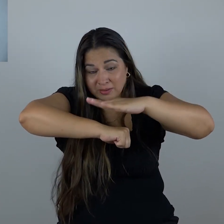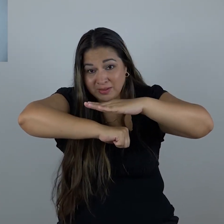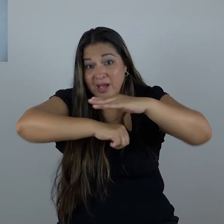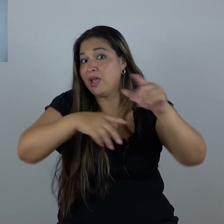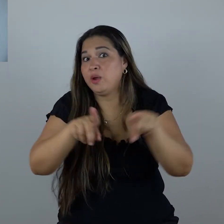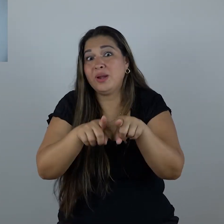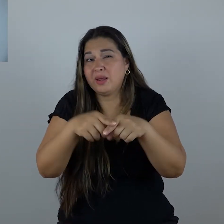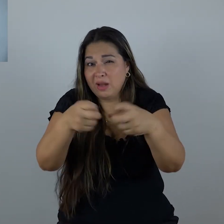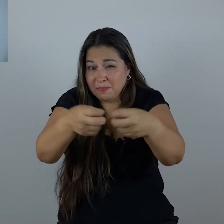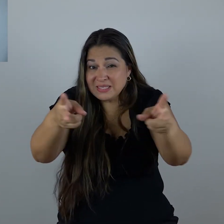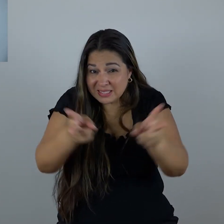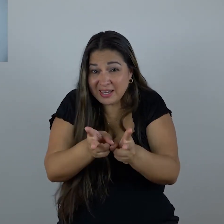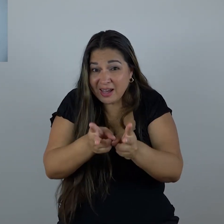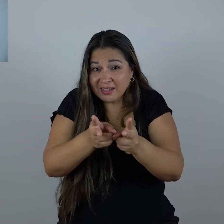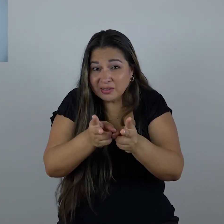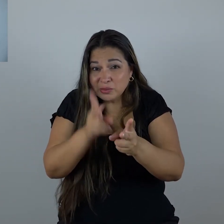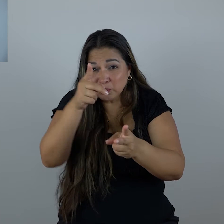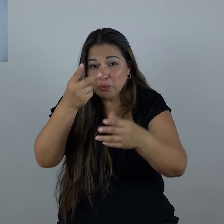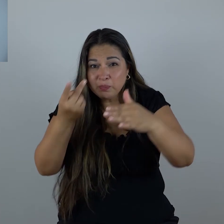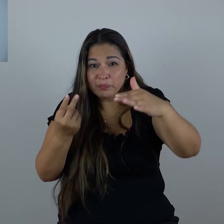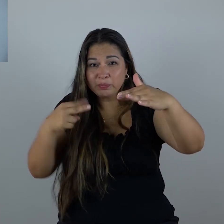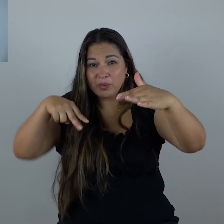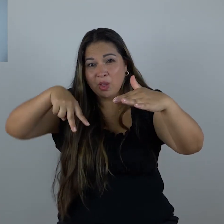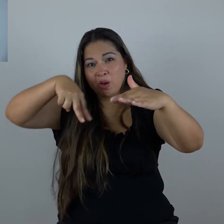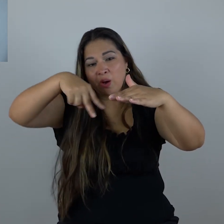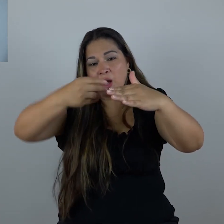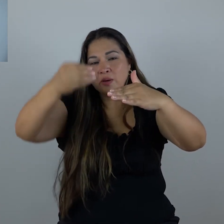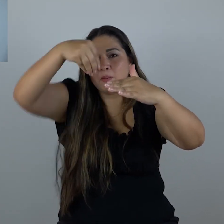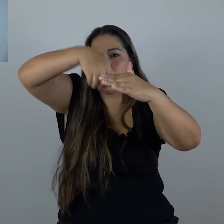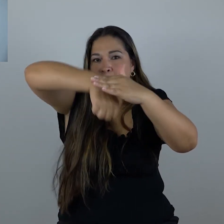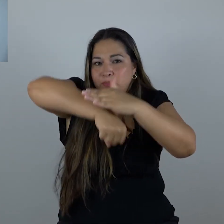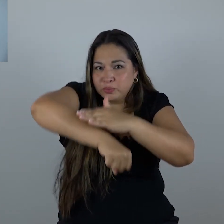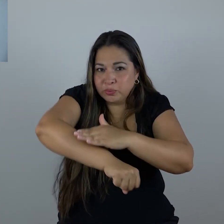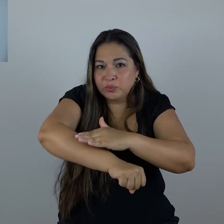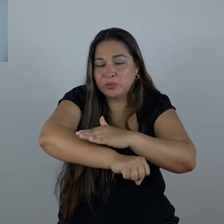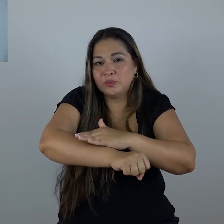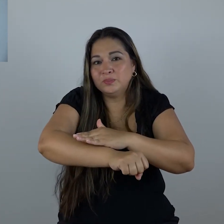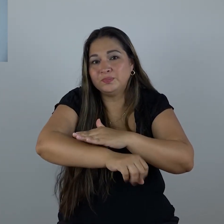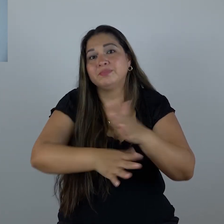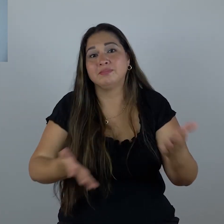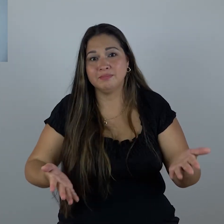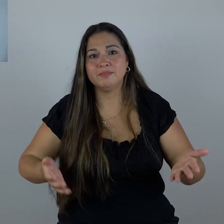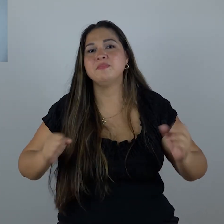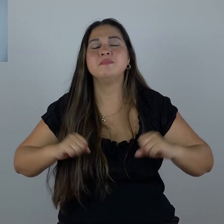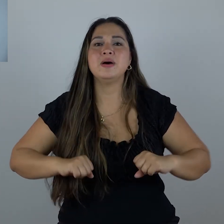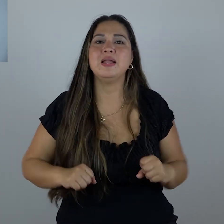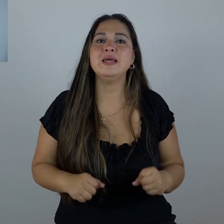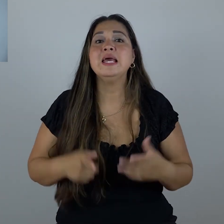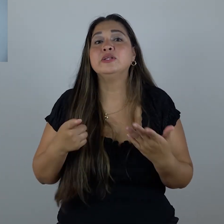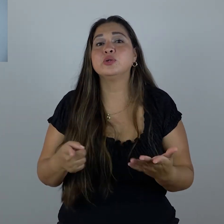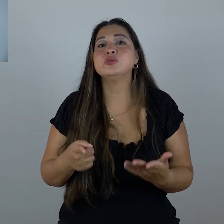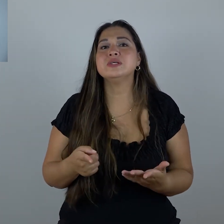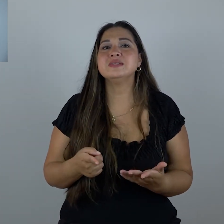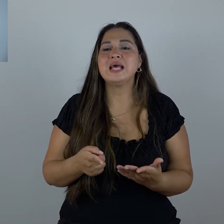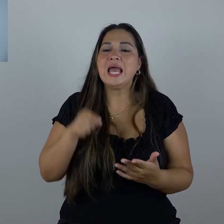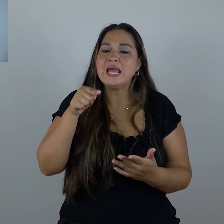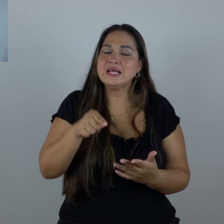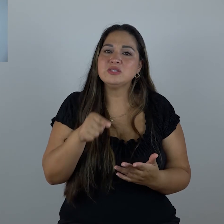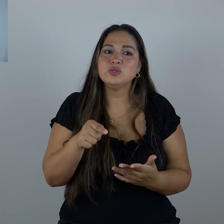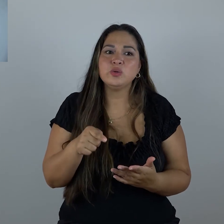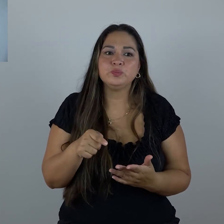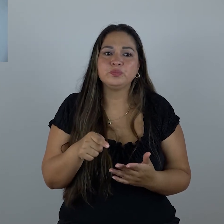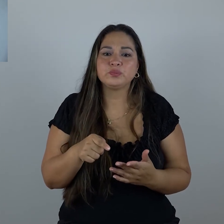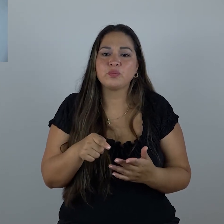hayas tenido una vida mejor o peor. No. El valor lo tiene el simbolismo que